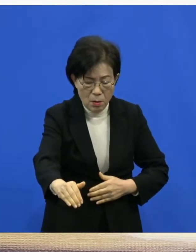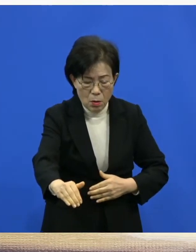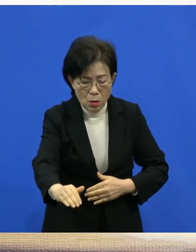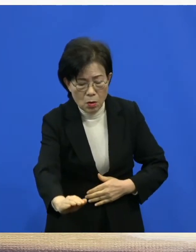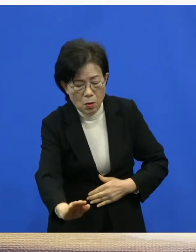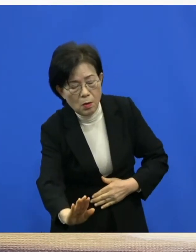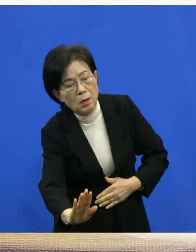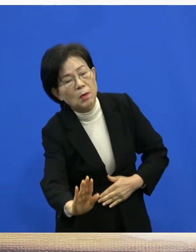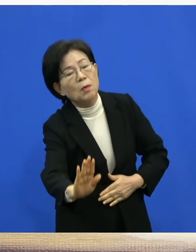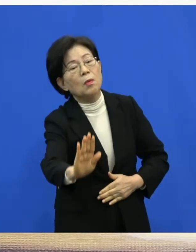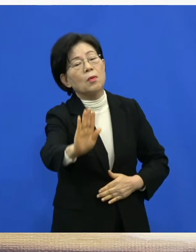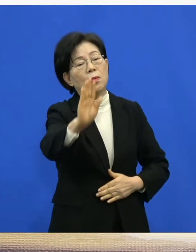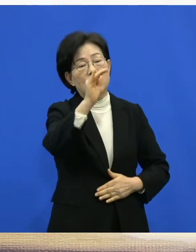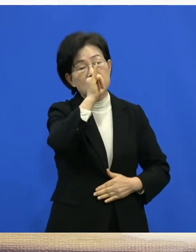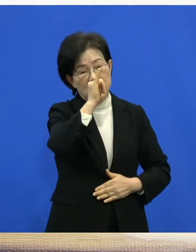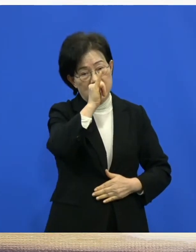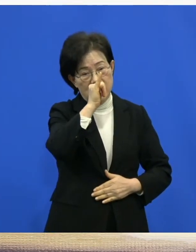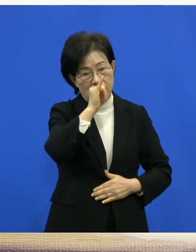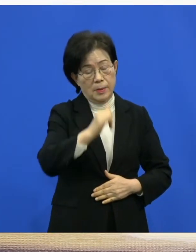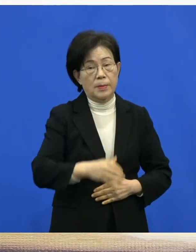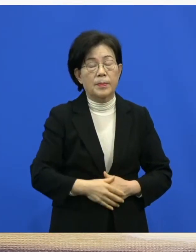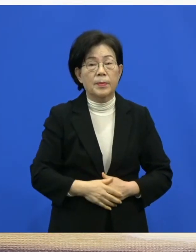있습니다.